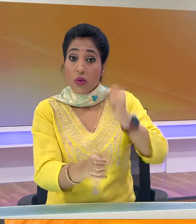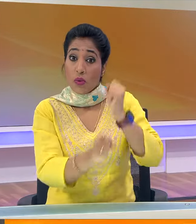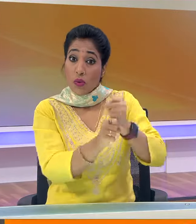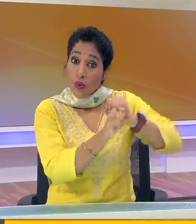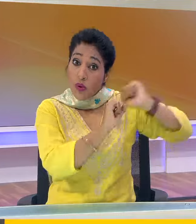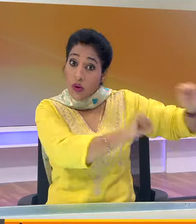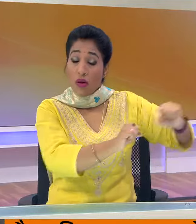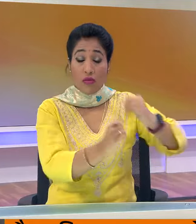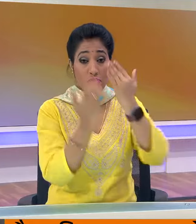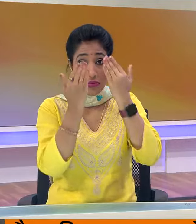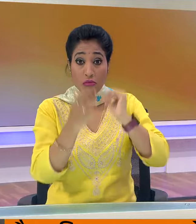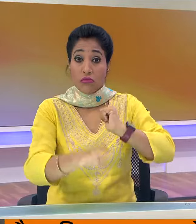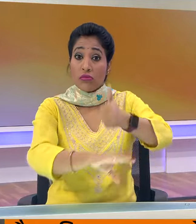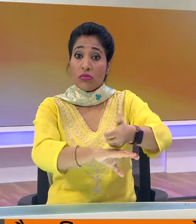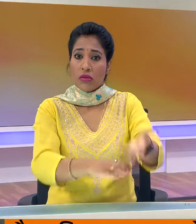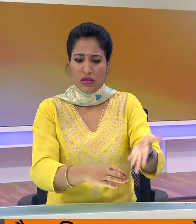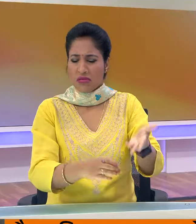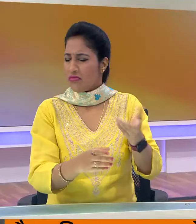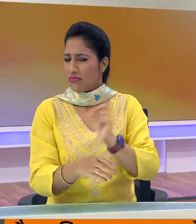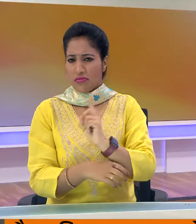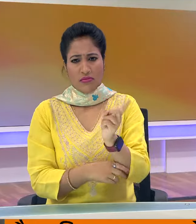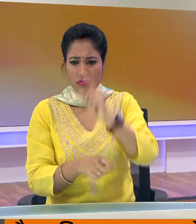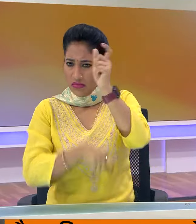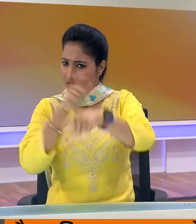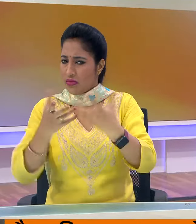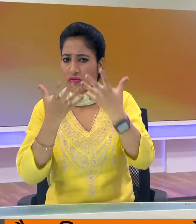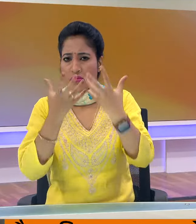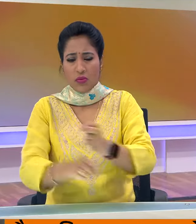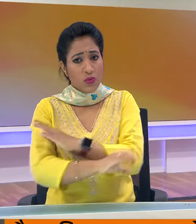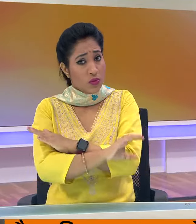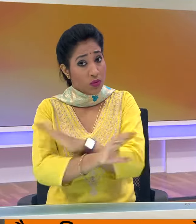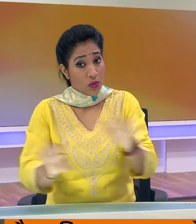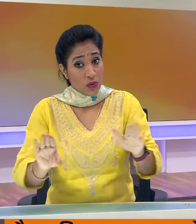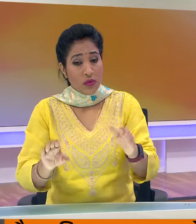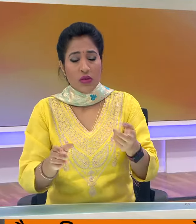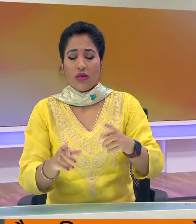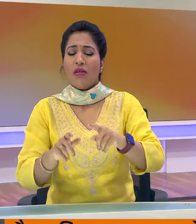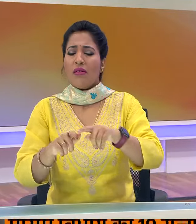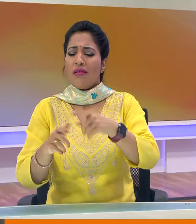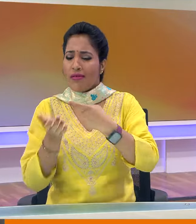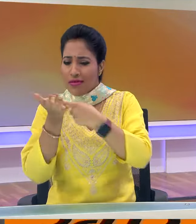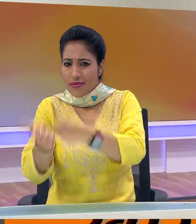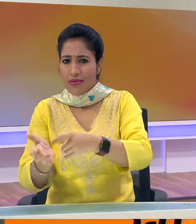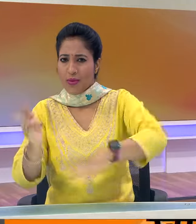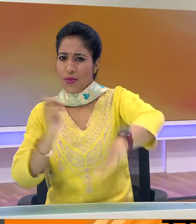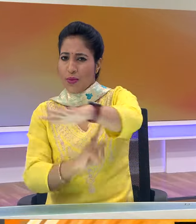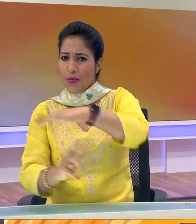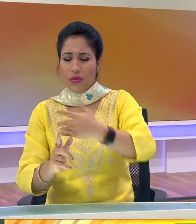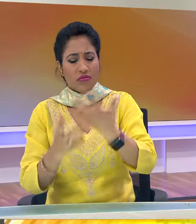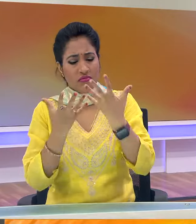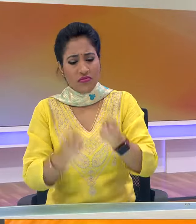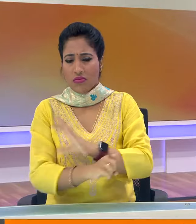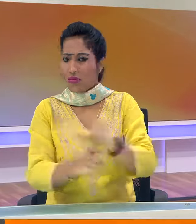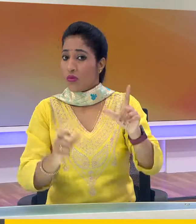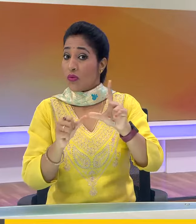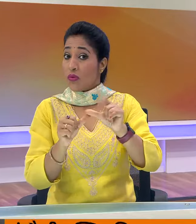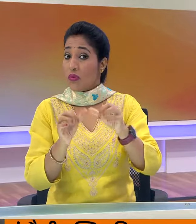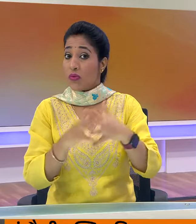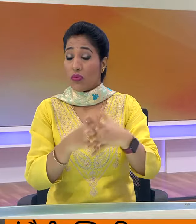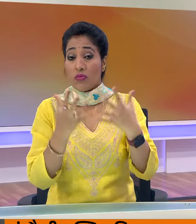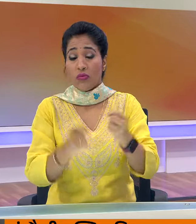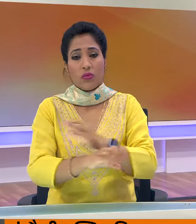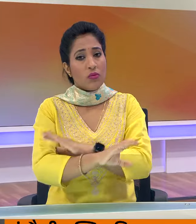होगा, यह ना तो जनता चाहती है और ना ही एक सभ्य समाज में कानून चाह सकती है।